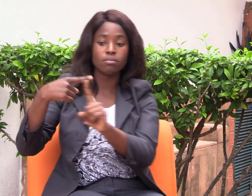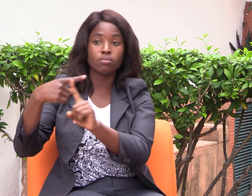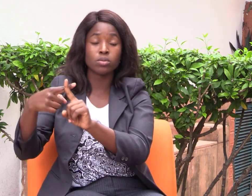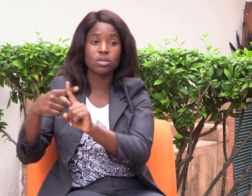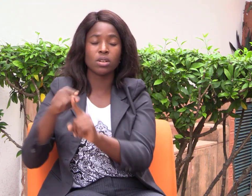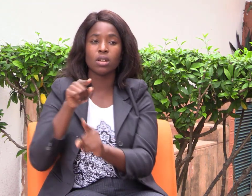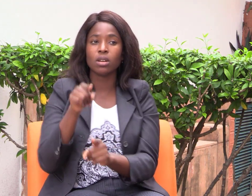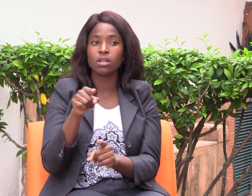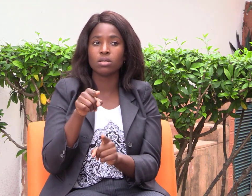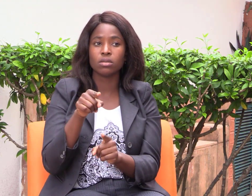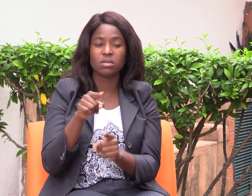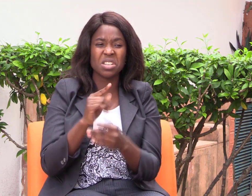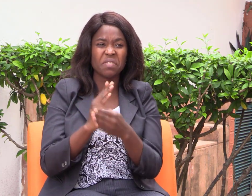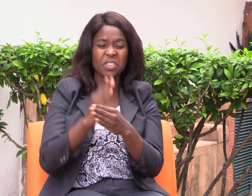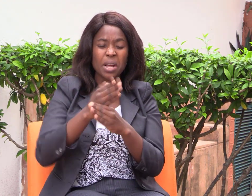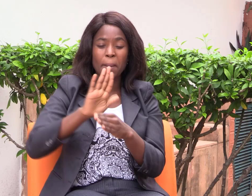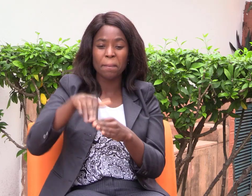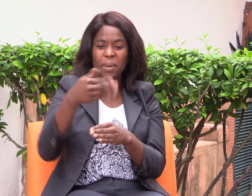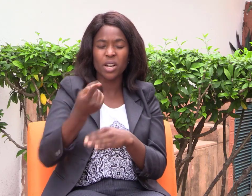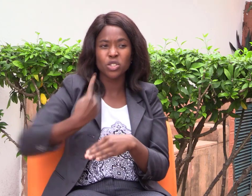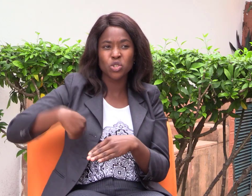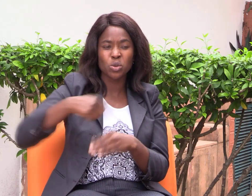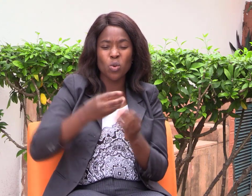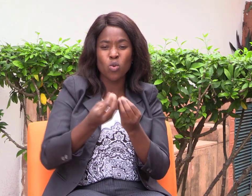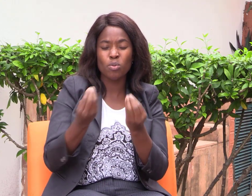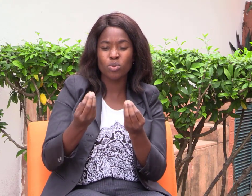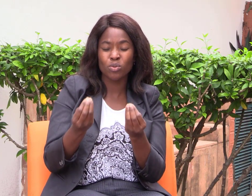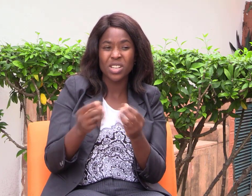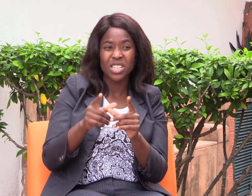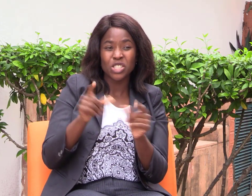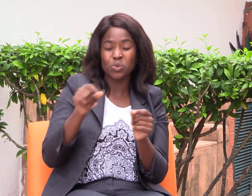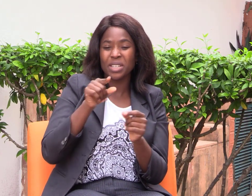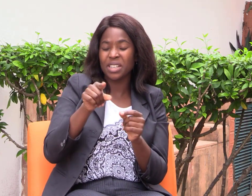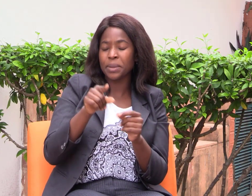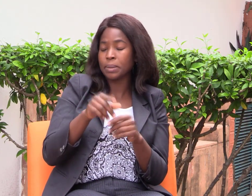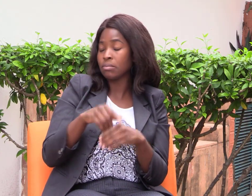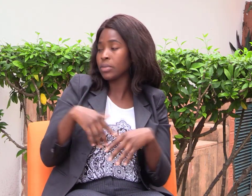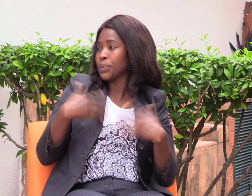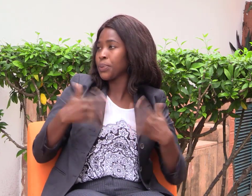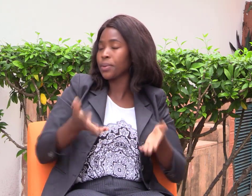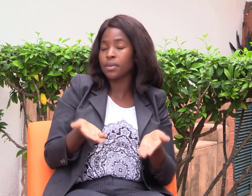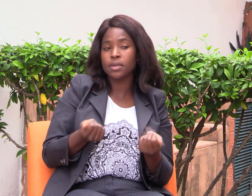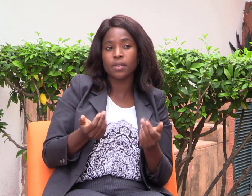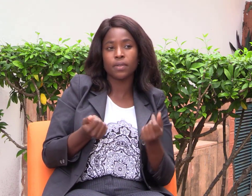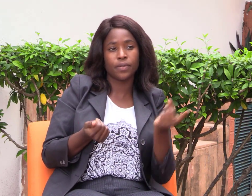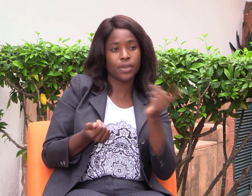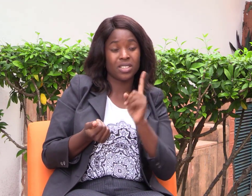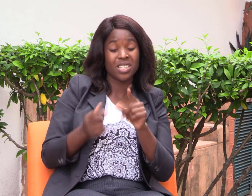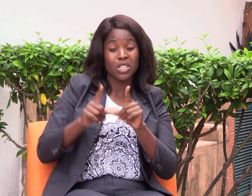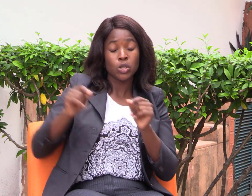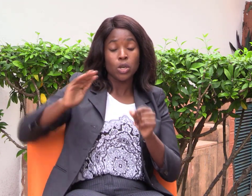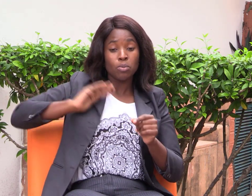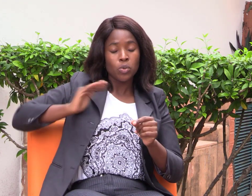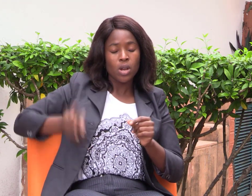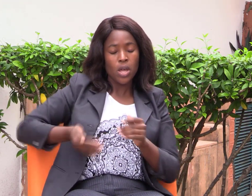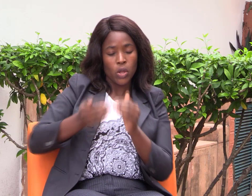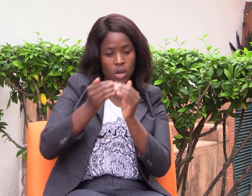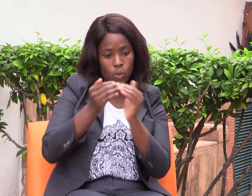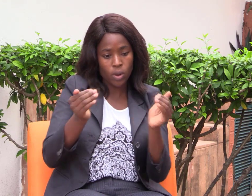vem aprendendo isso da escola. Mas para nós podermos tirar essa mentalidade de cada um tem